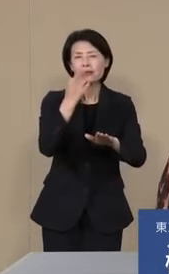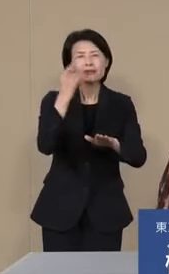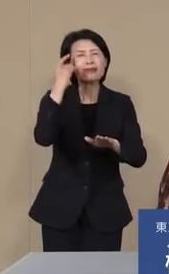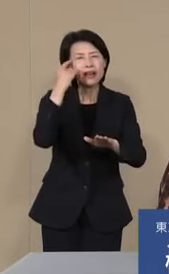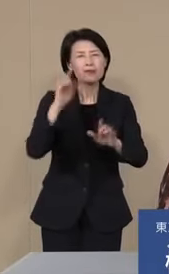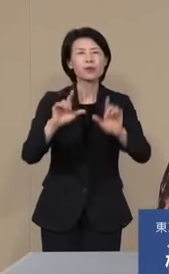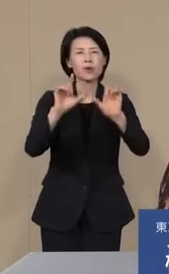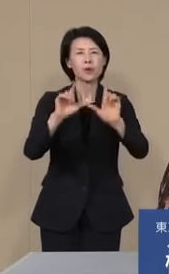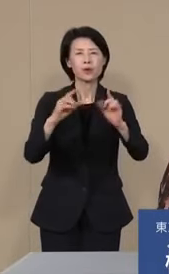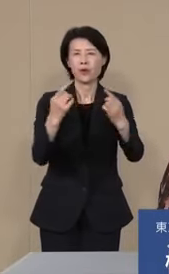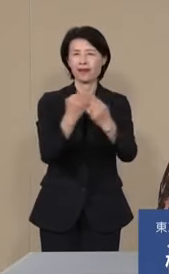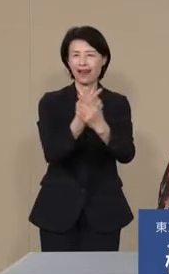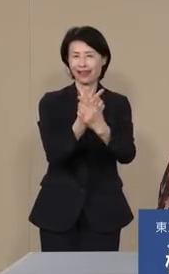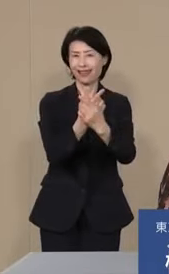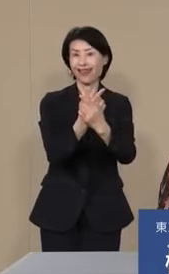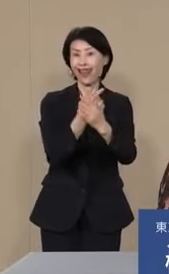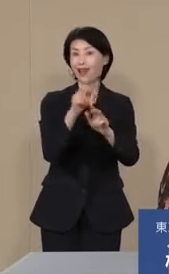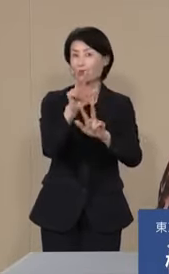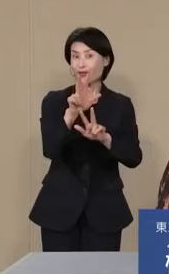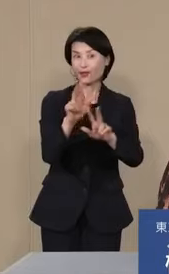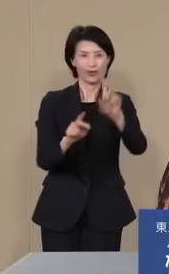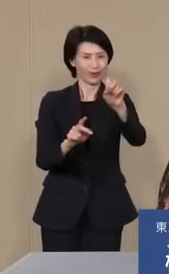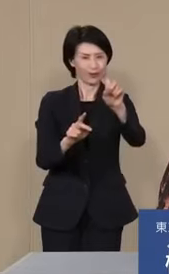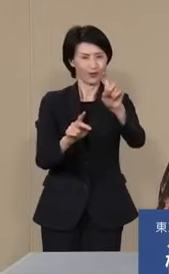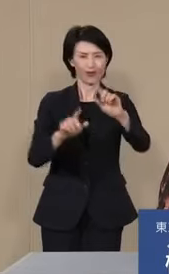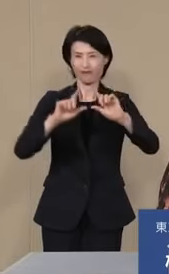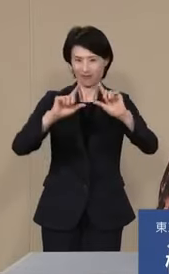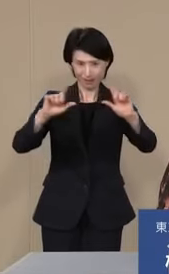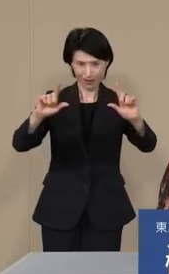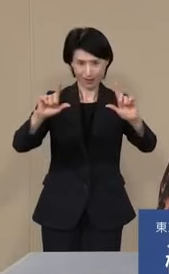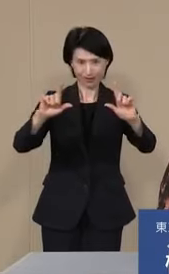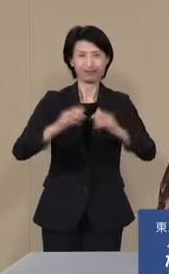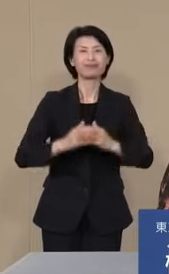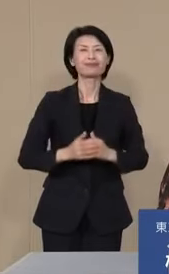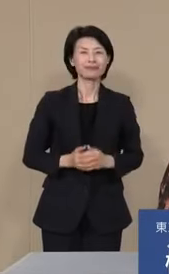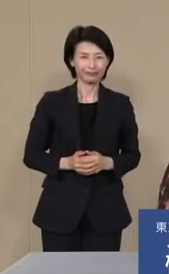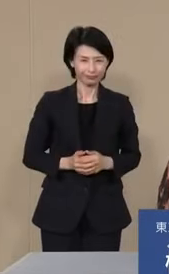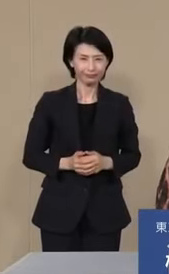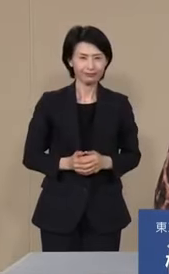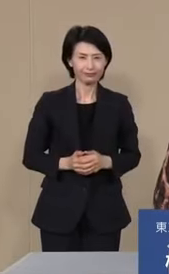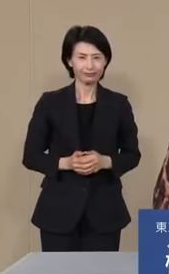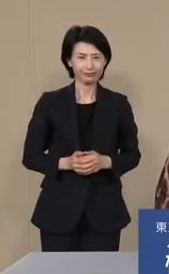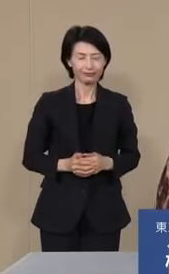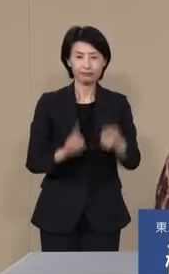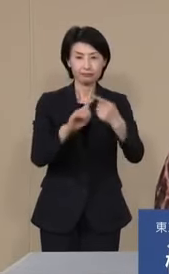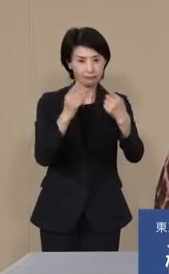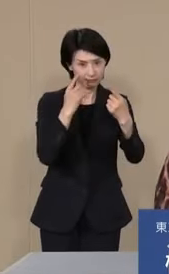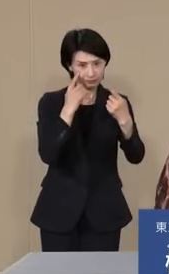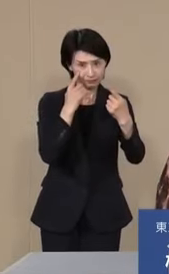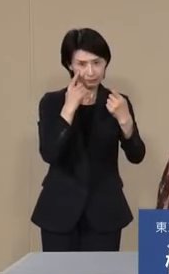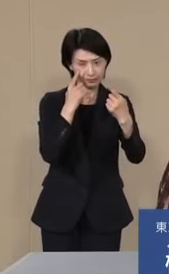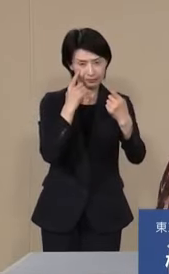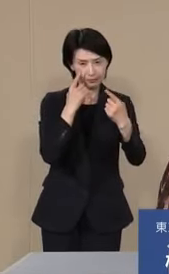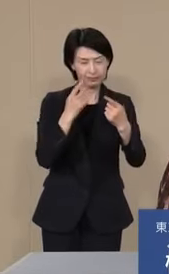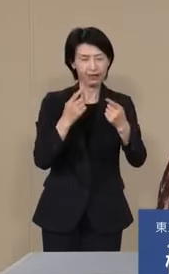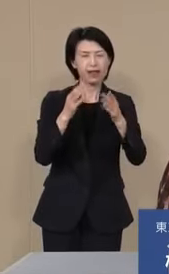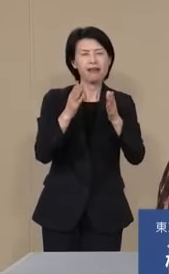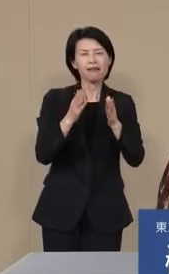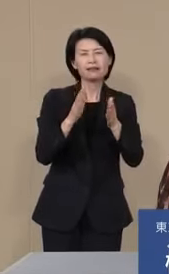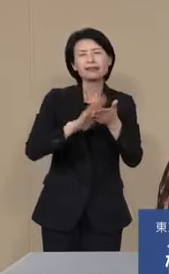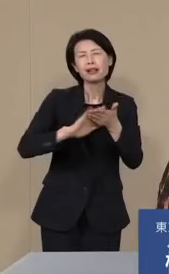東京都の買てる10個案を思いつく限り横山緑が今から喋りたいと思います1セクシー